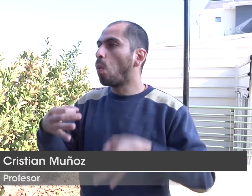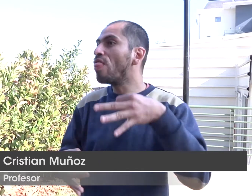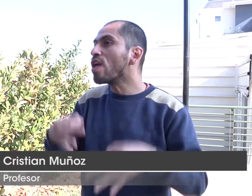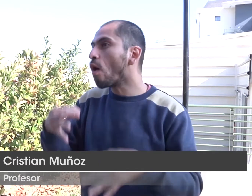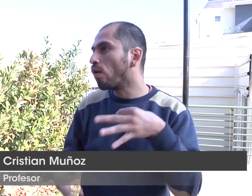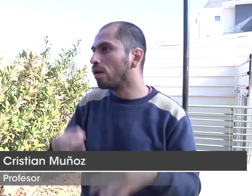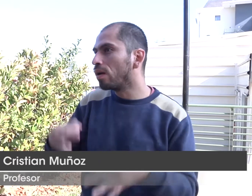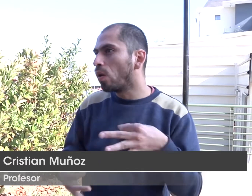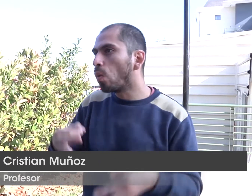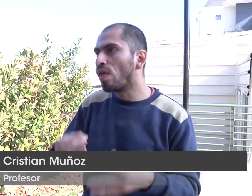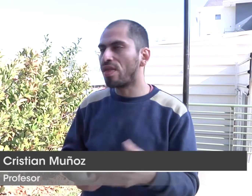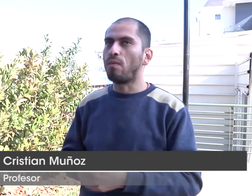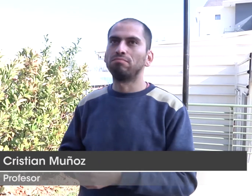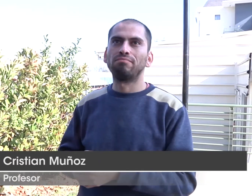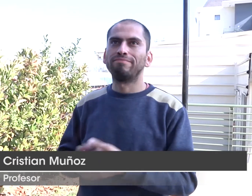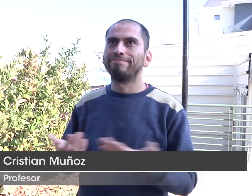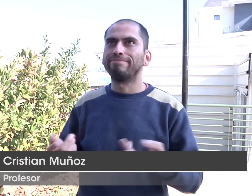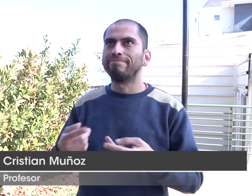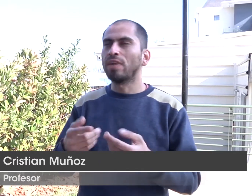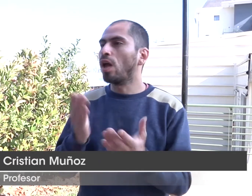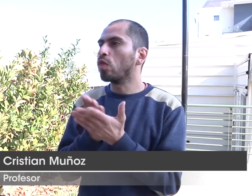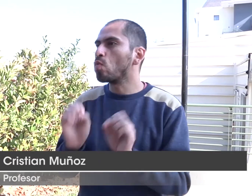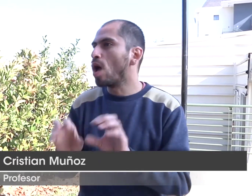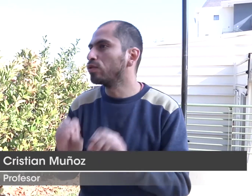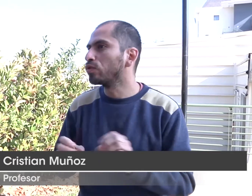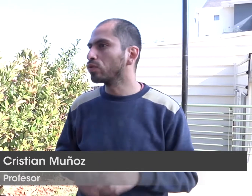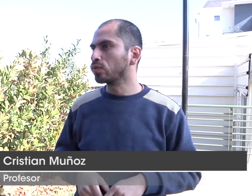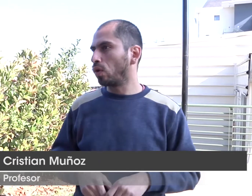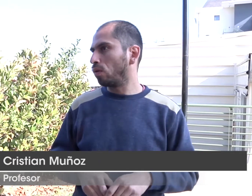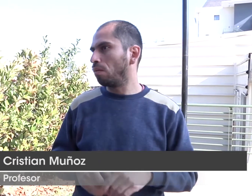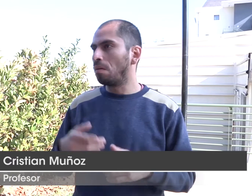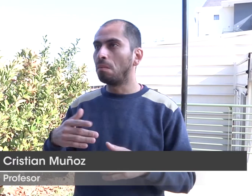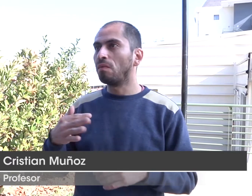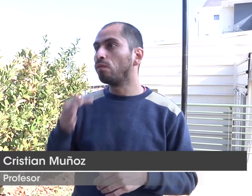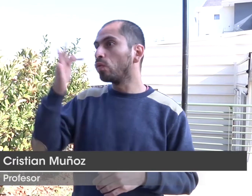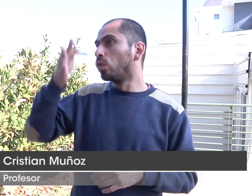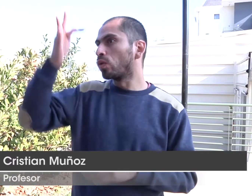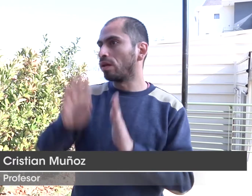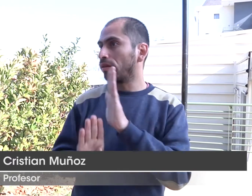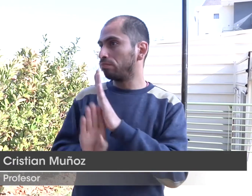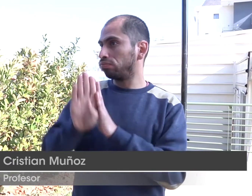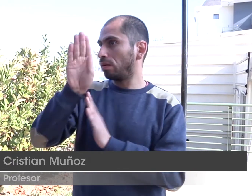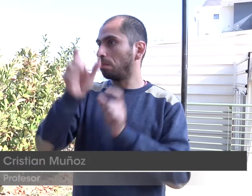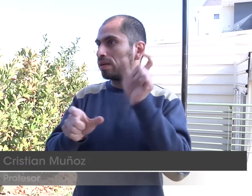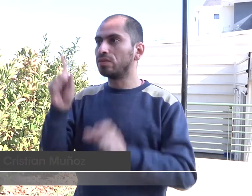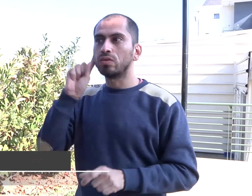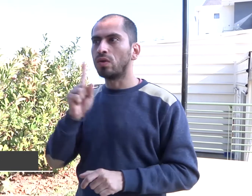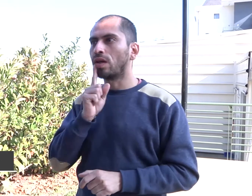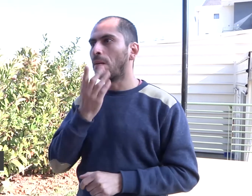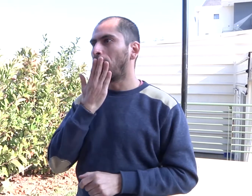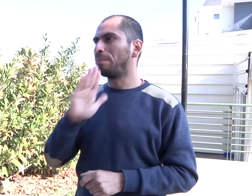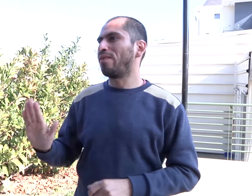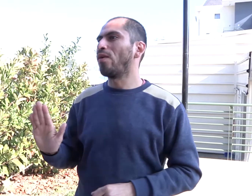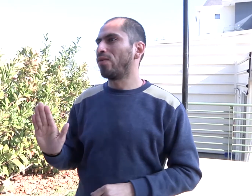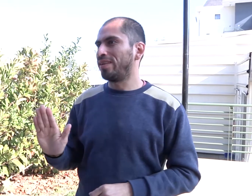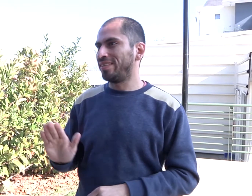en el ámbito judicial, en los tribunales, no hay tampoco intérprete en educación. Quizás en el futuro las personas